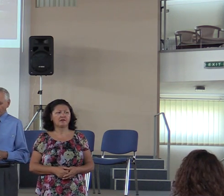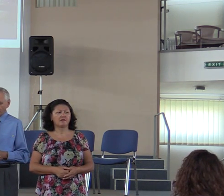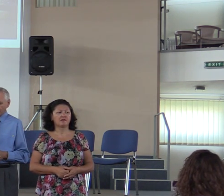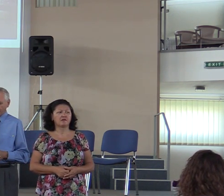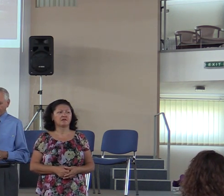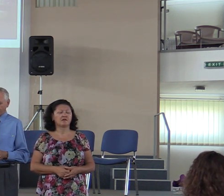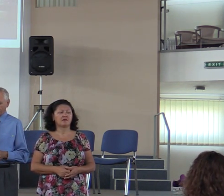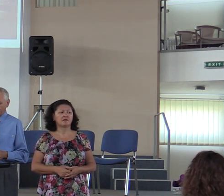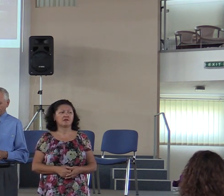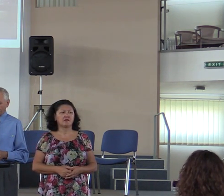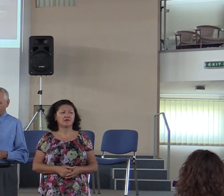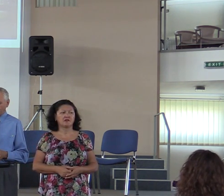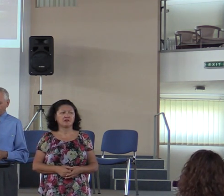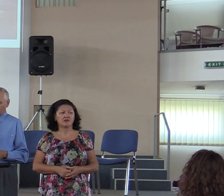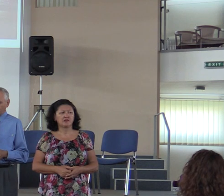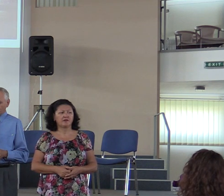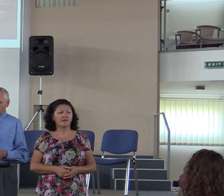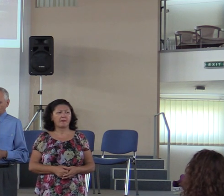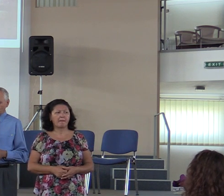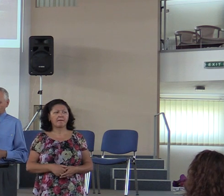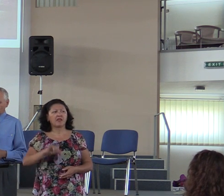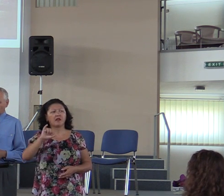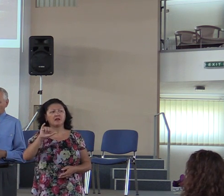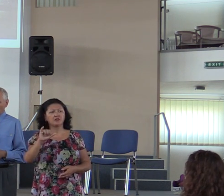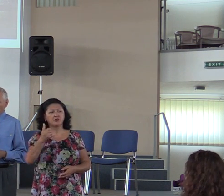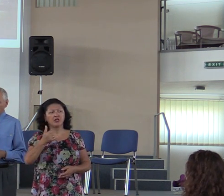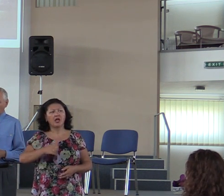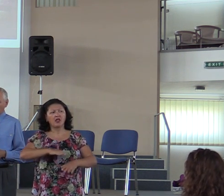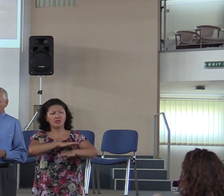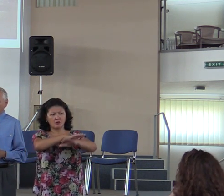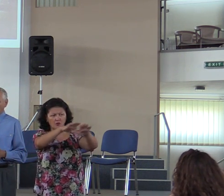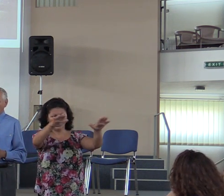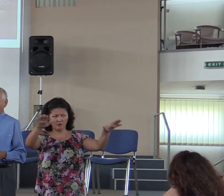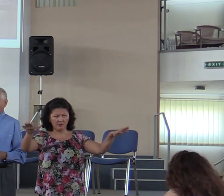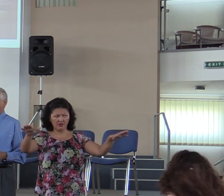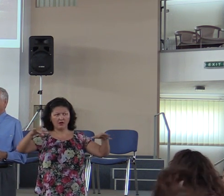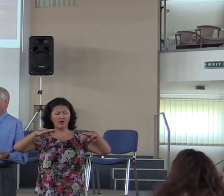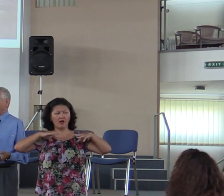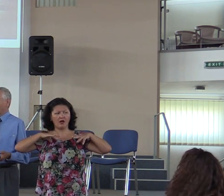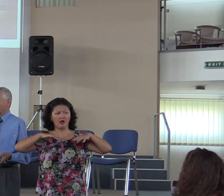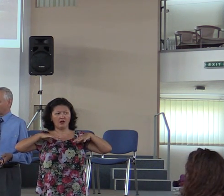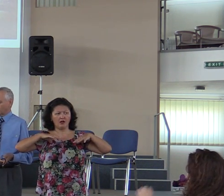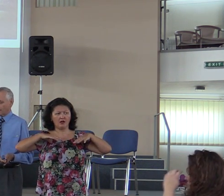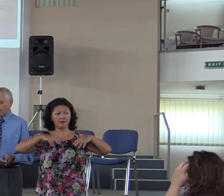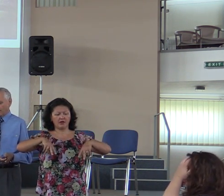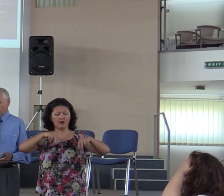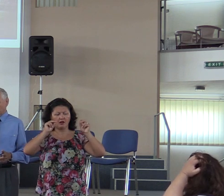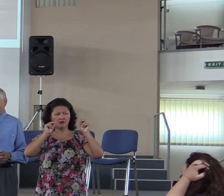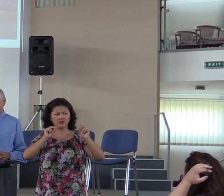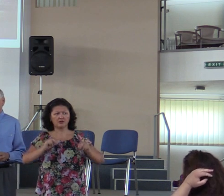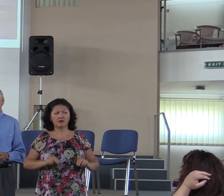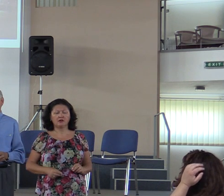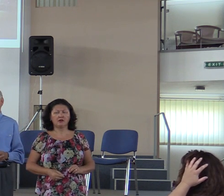that the window is causing those effects. Și într-o lume a liberului arbitru, a liberei alegeri,